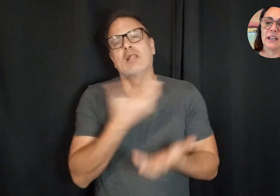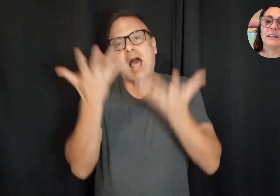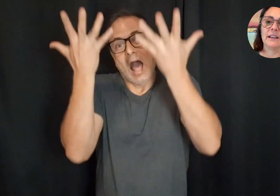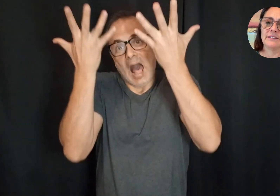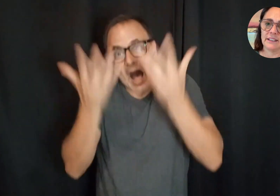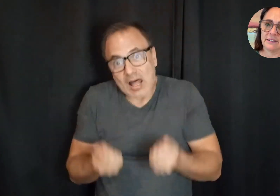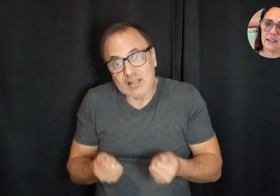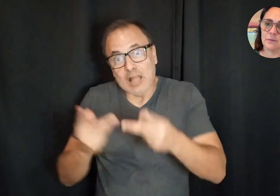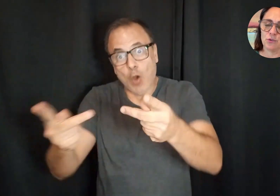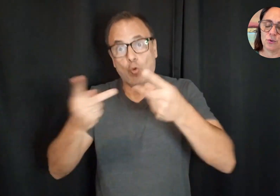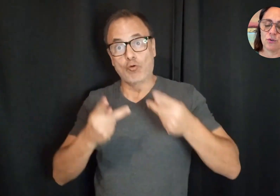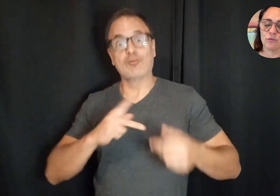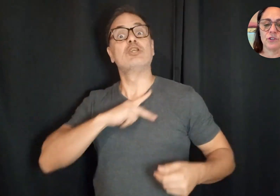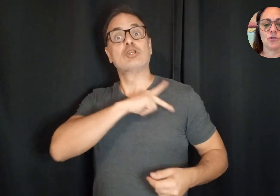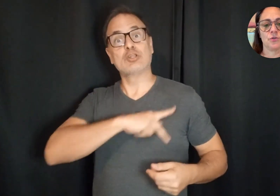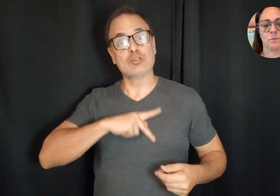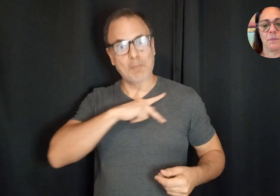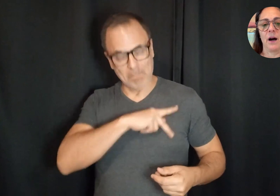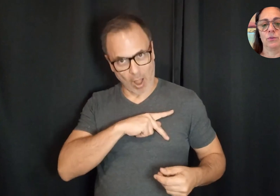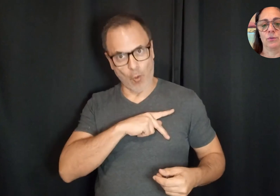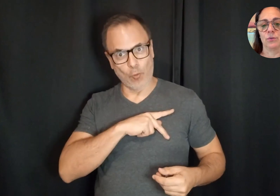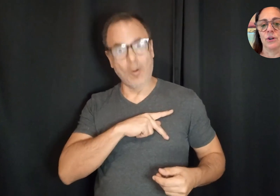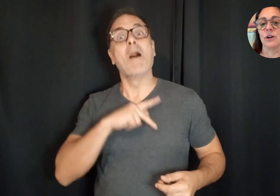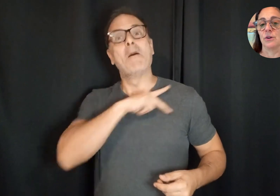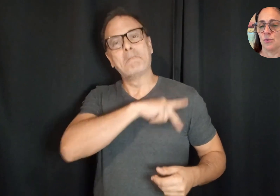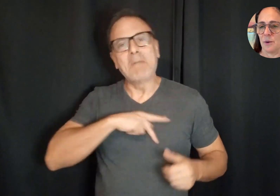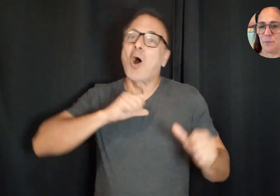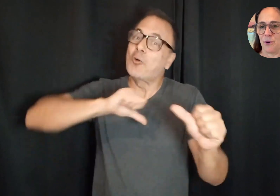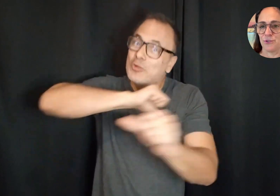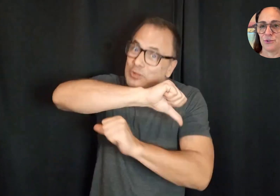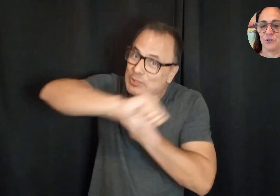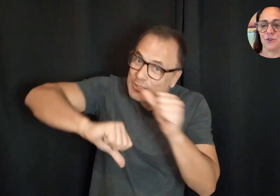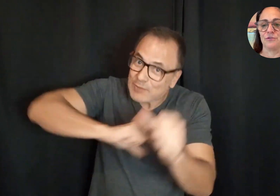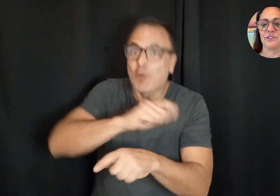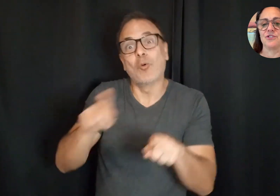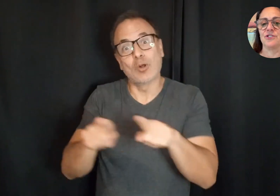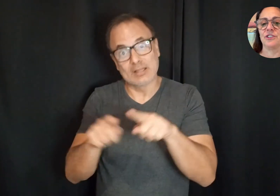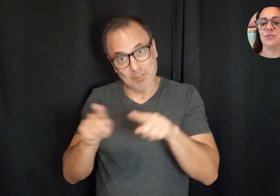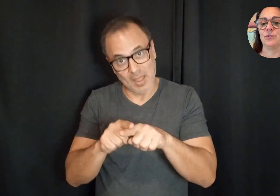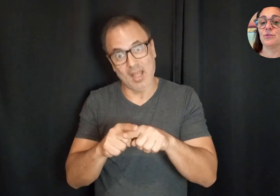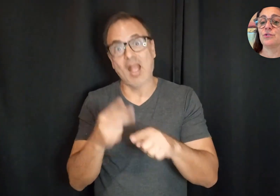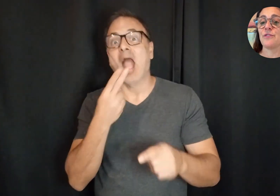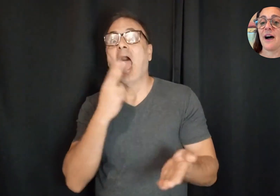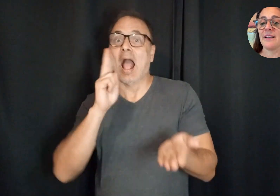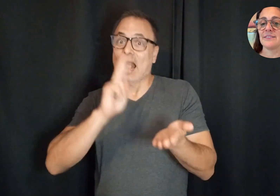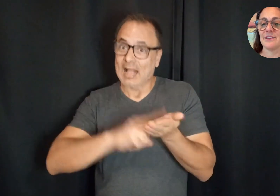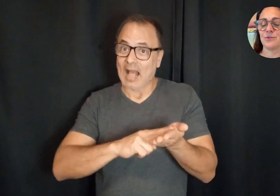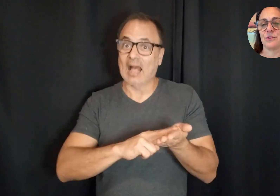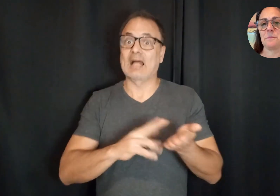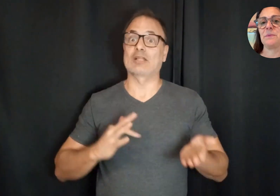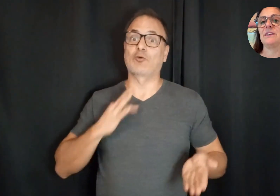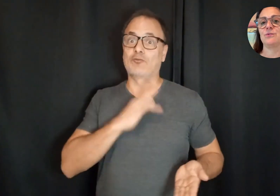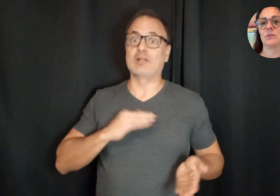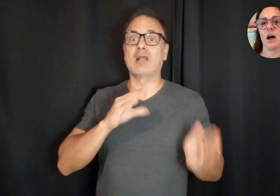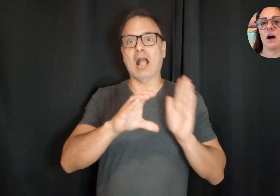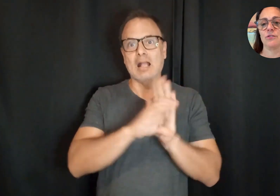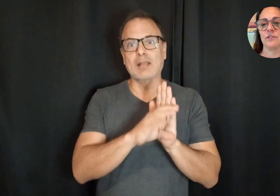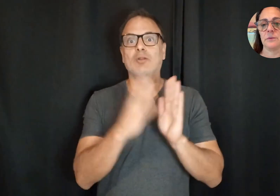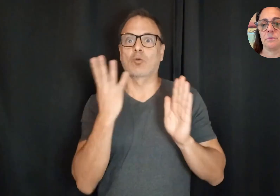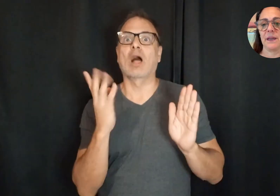e aceitemos o convite de Paulo, o apóstolo convertido, nos faz na sua epístola aos